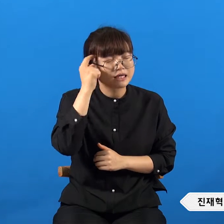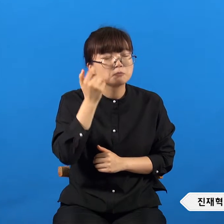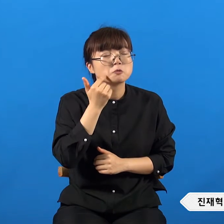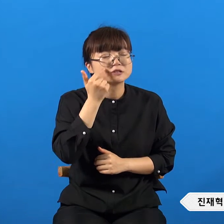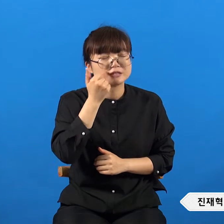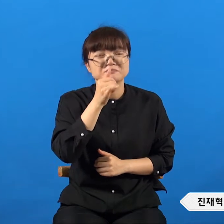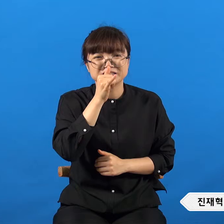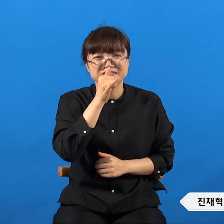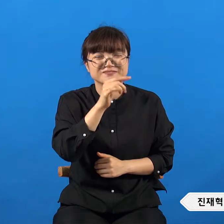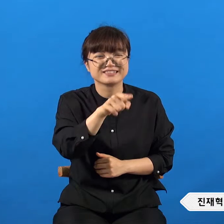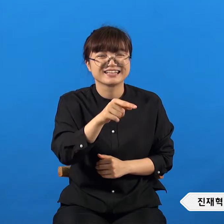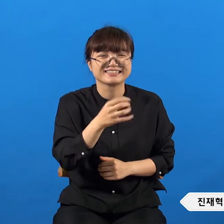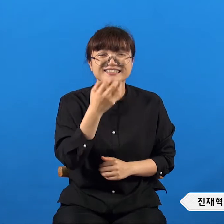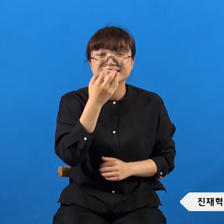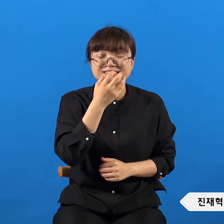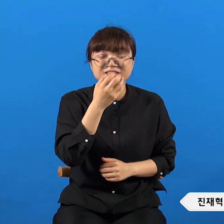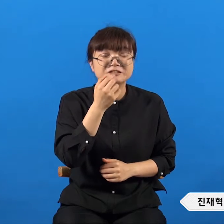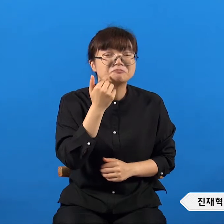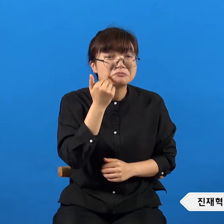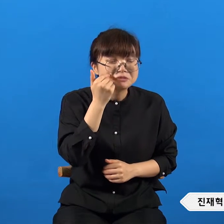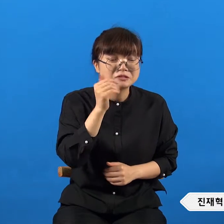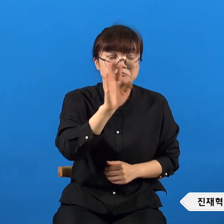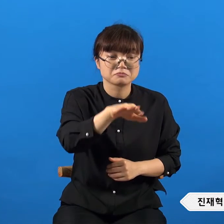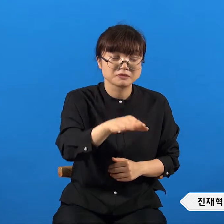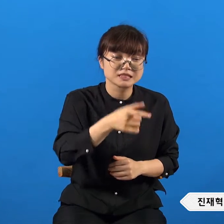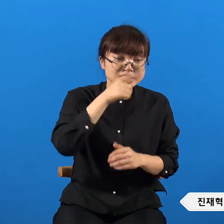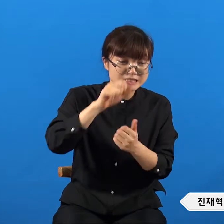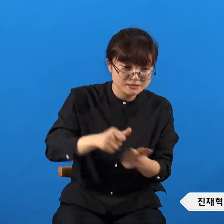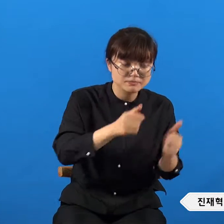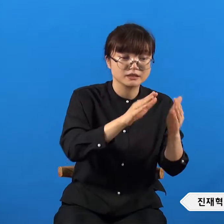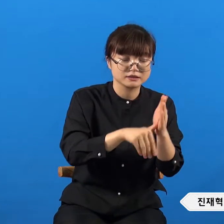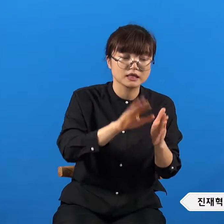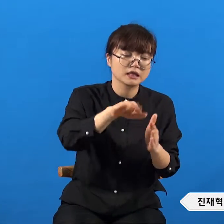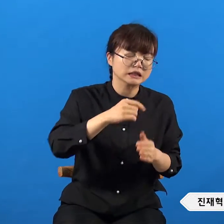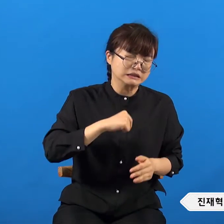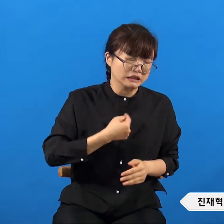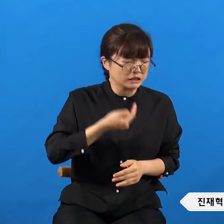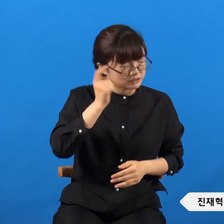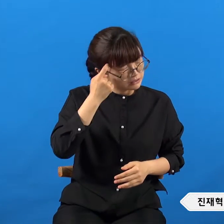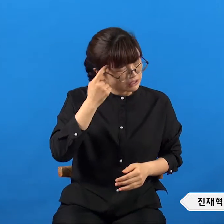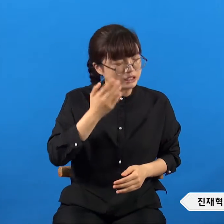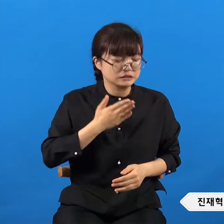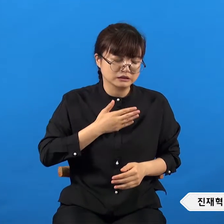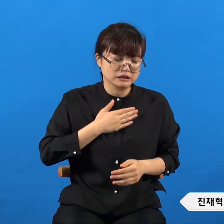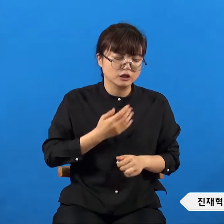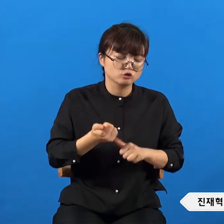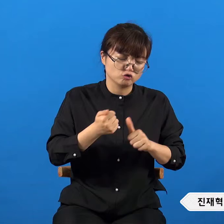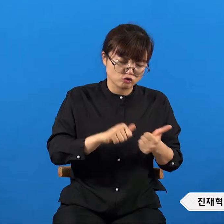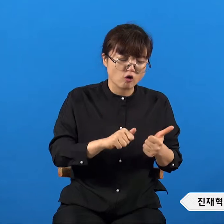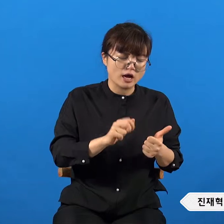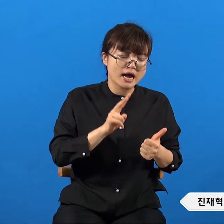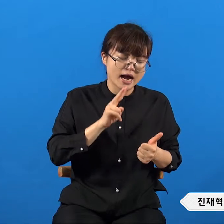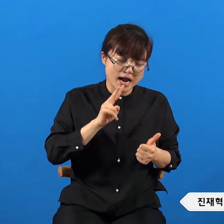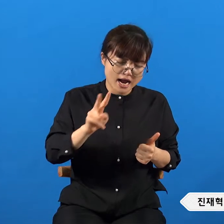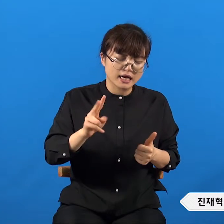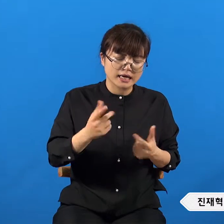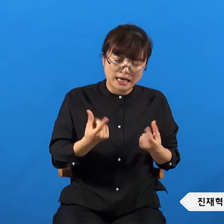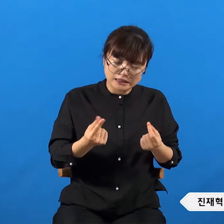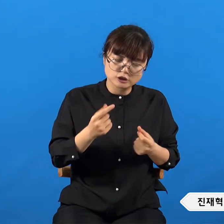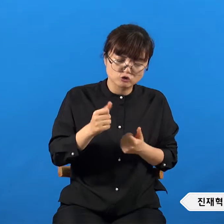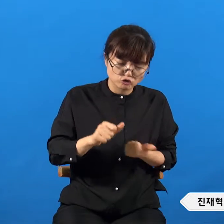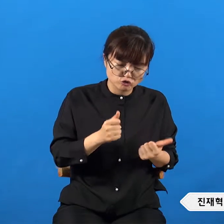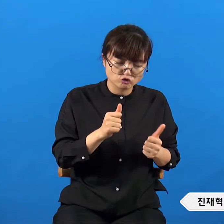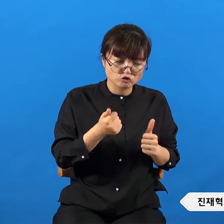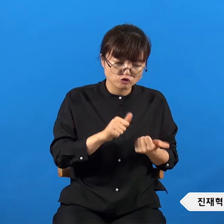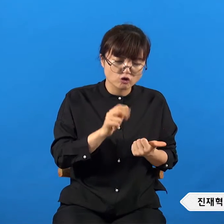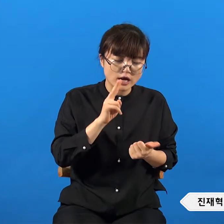계십니다. 그래서 그 목사님이 침례를 할 때는 사람들이 자기가 함께 장례 받아야 될, 죽어야